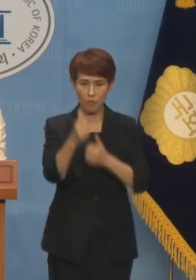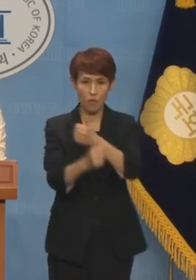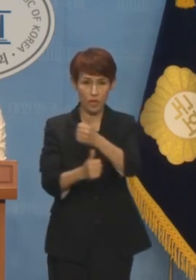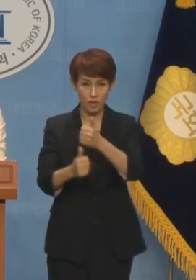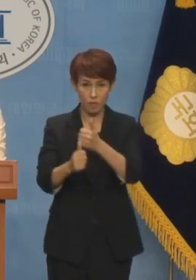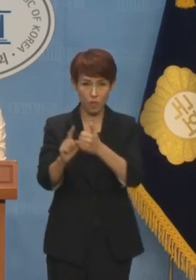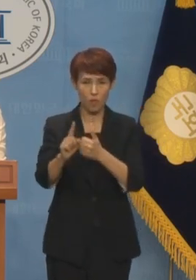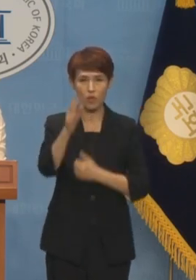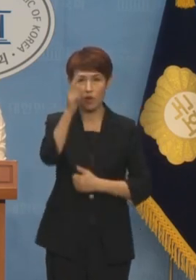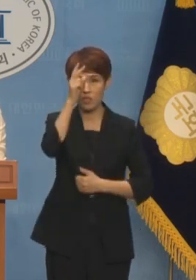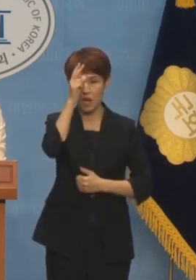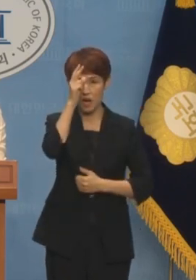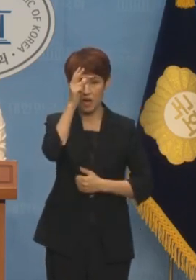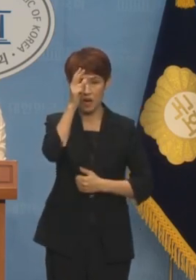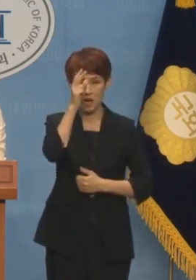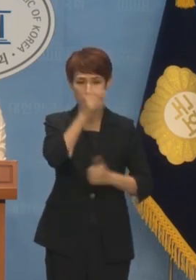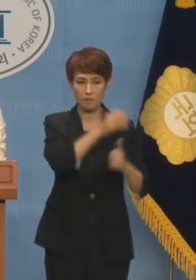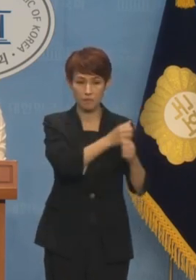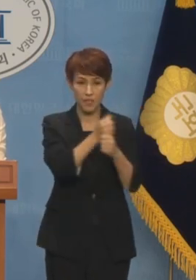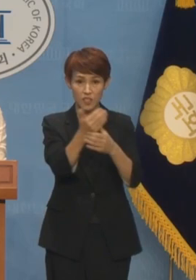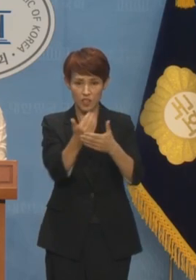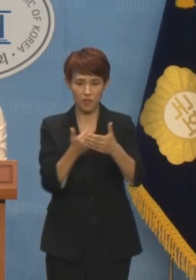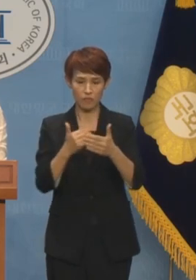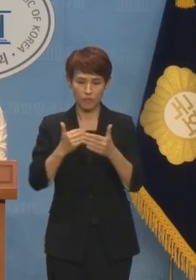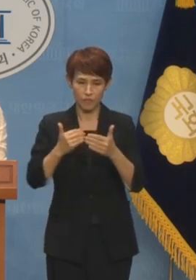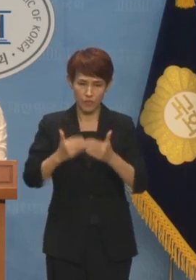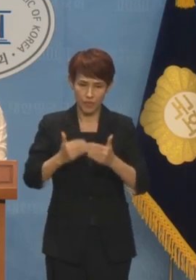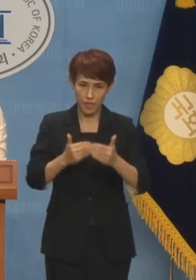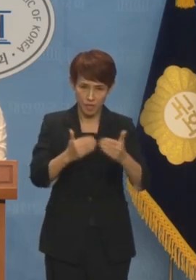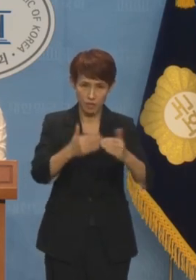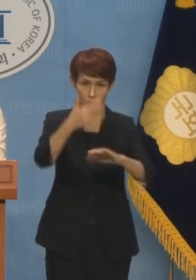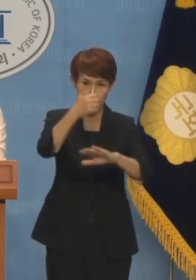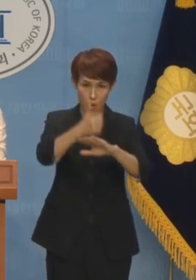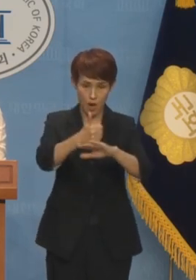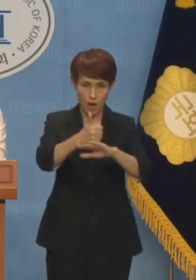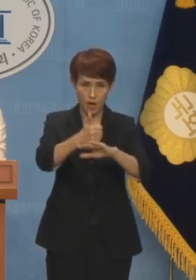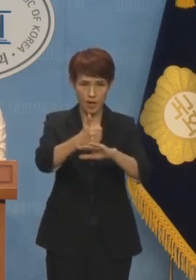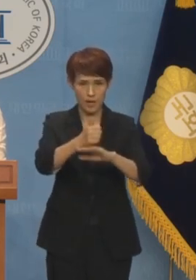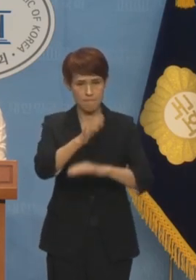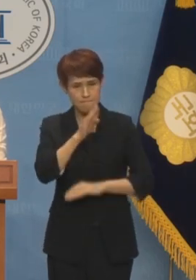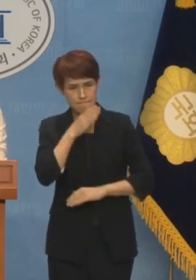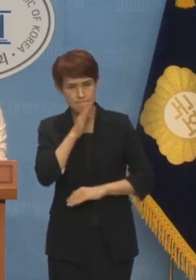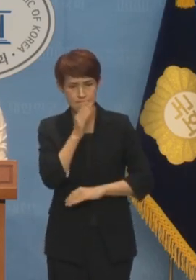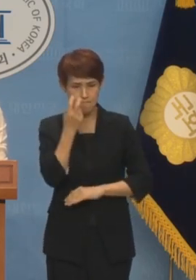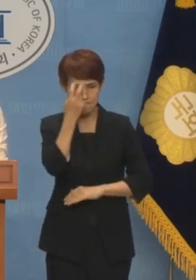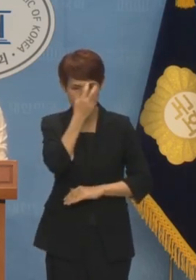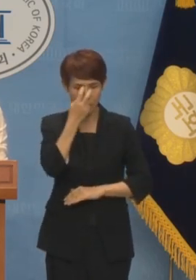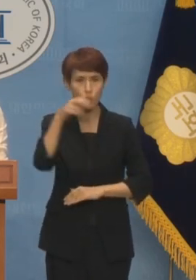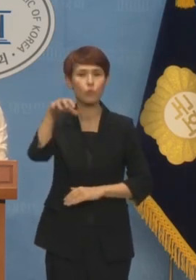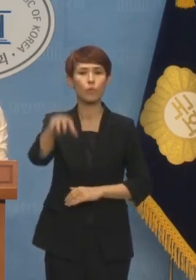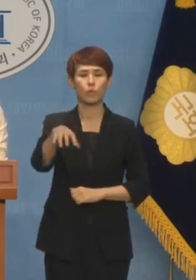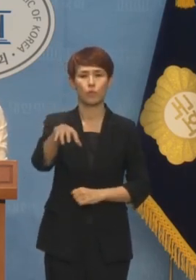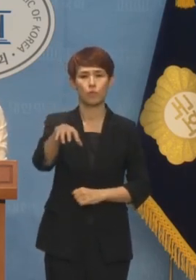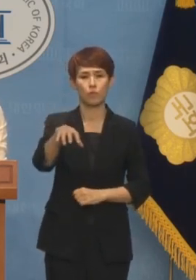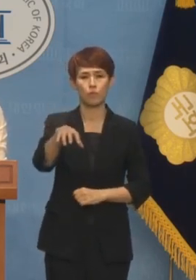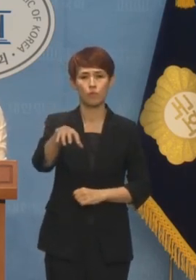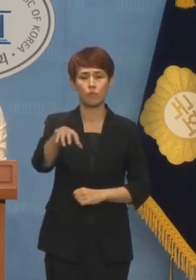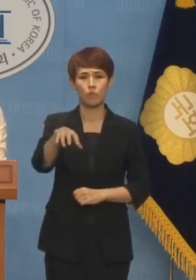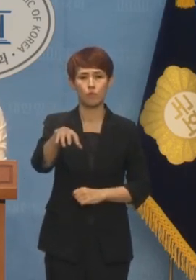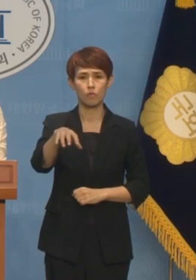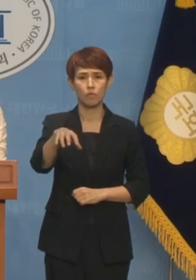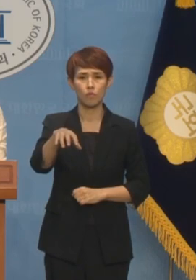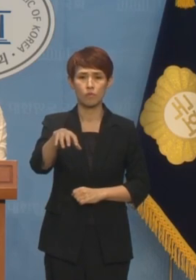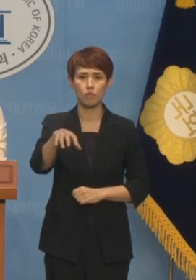수사심의위원회는 경찰의 입건 전 수사 절차 또는 결과의 적정성 등을 살펴보는 기구입니다.